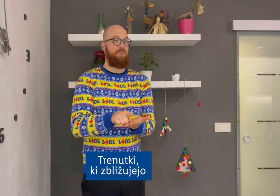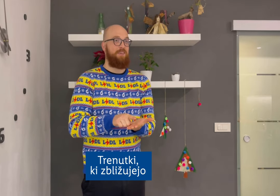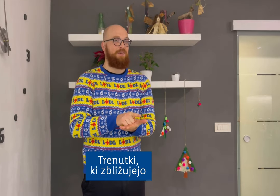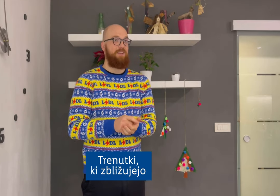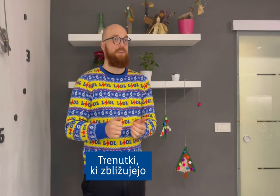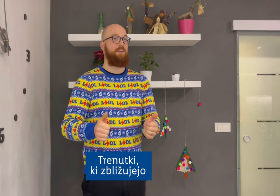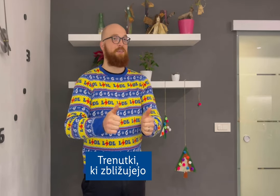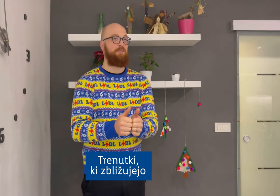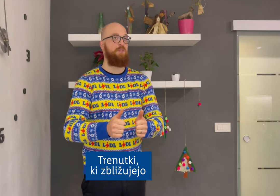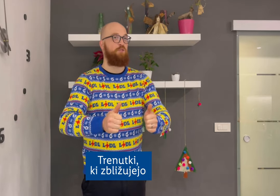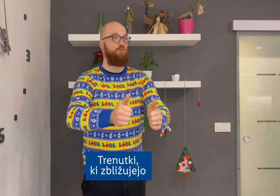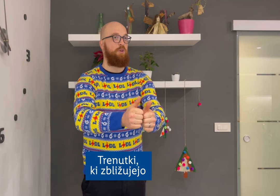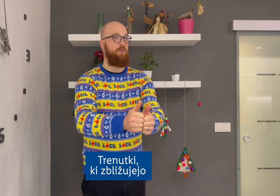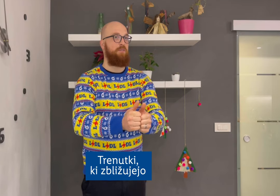Trenutki, ki zbližujejo.